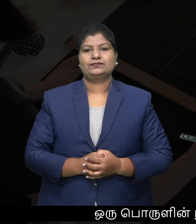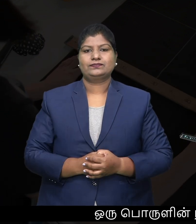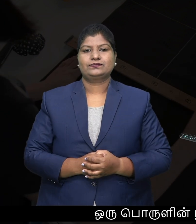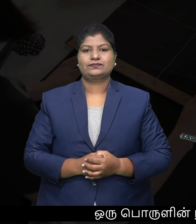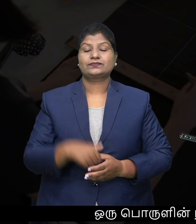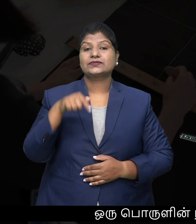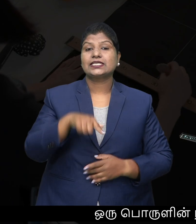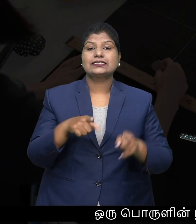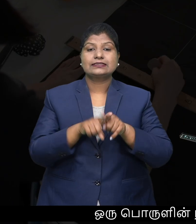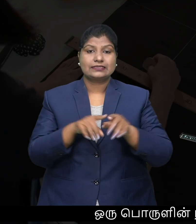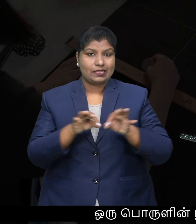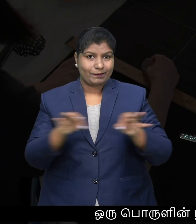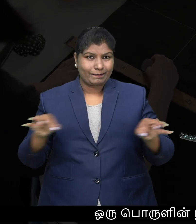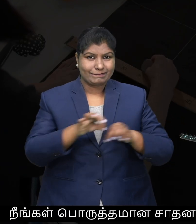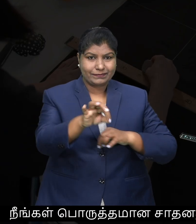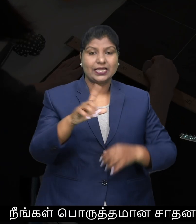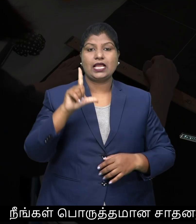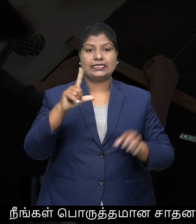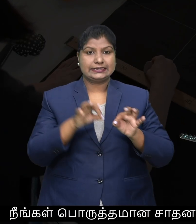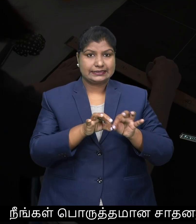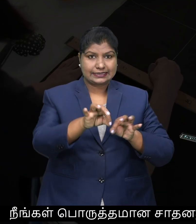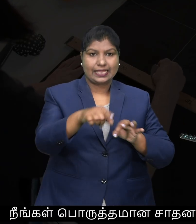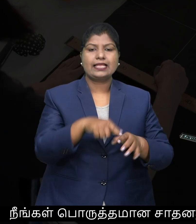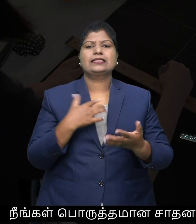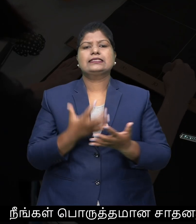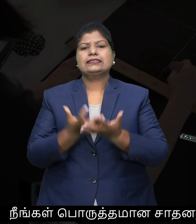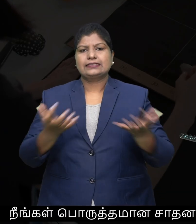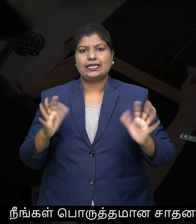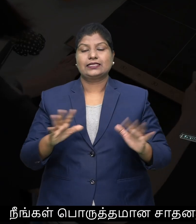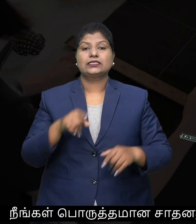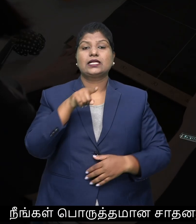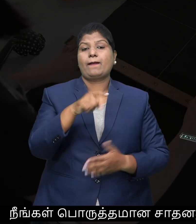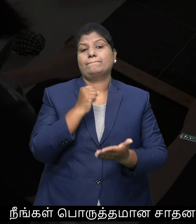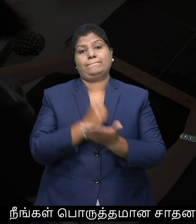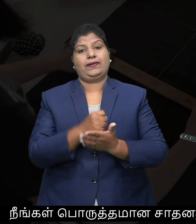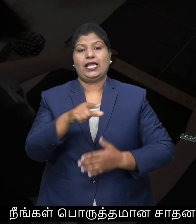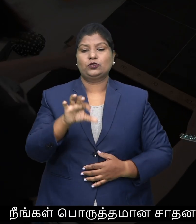ஒரு பொருளின் நீளத்தை அளவிட நீங்கள் பொருத்தமான சாதனத்தை தேர்வு செய்ய வேண்டும்.